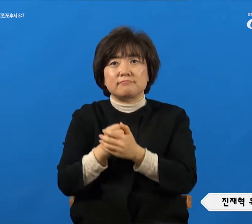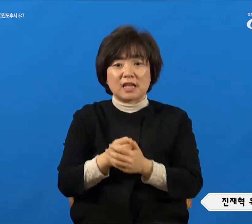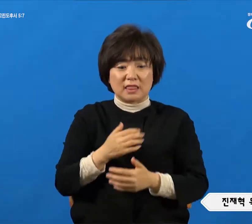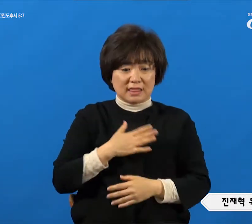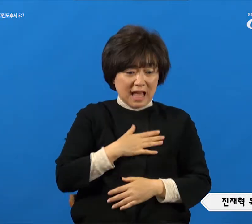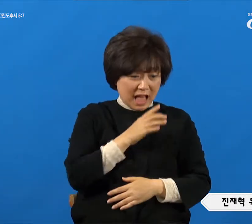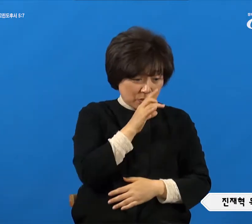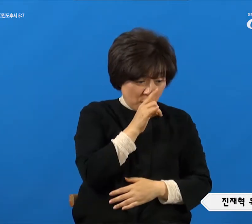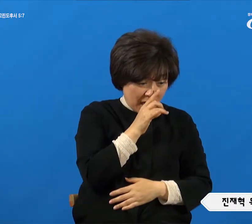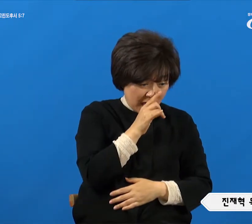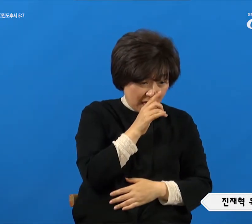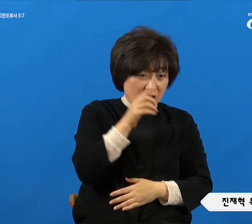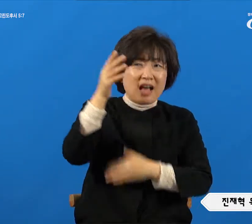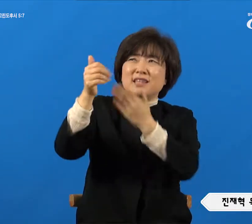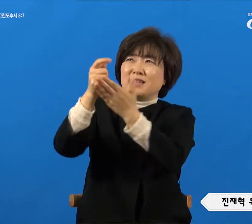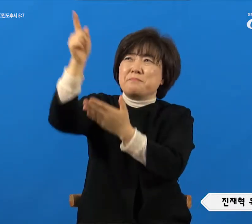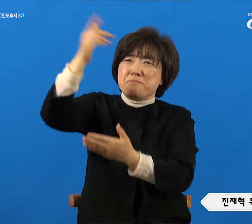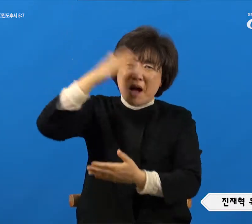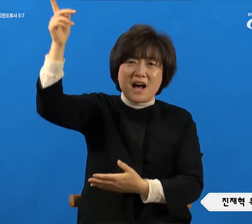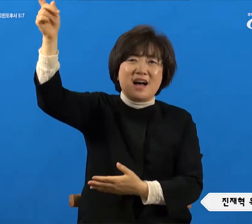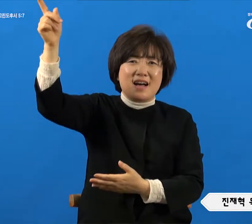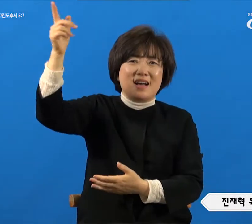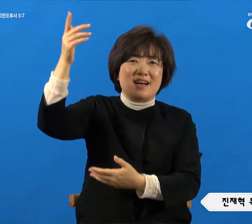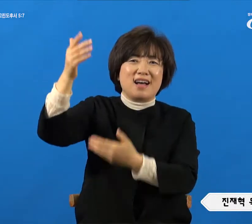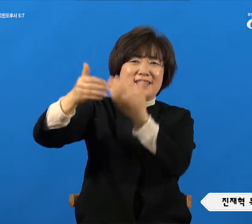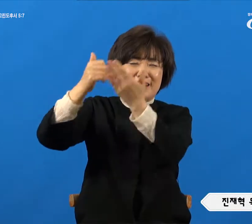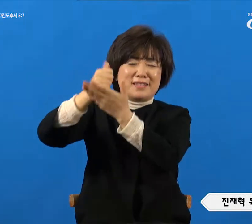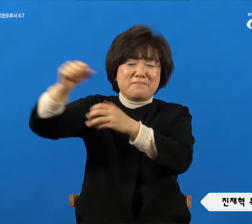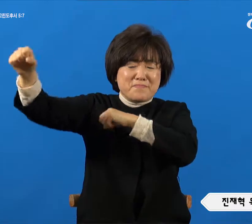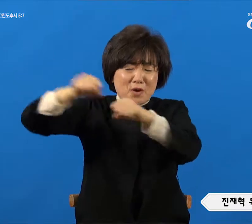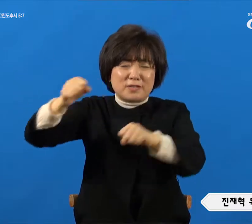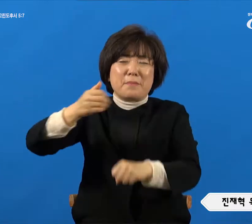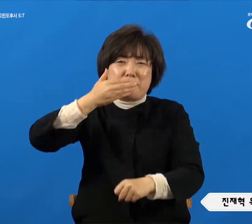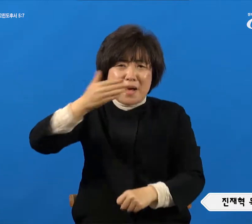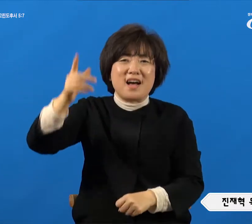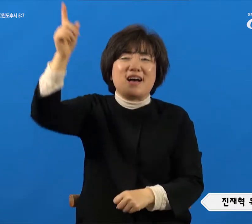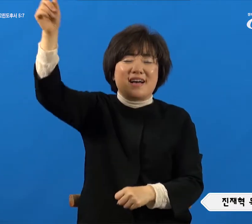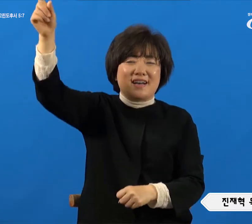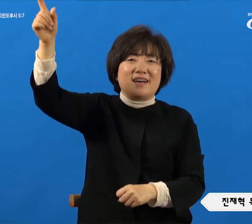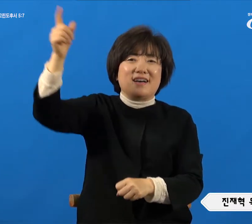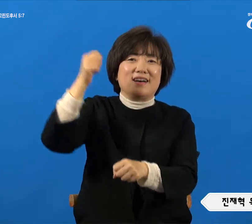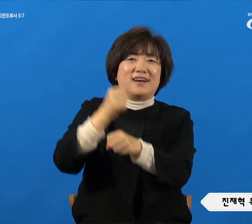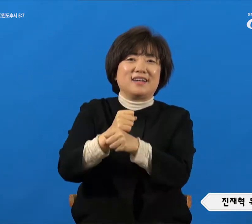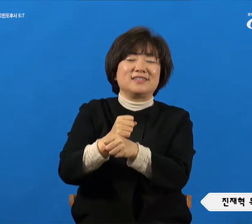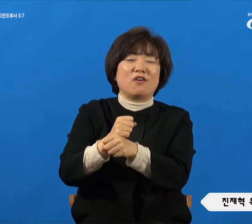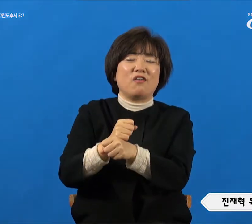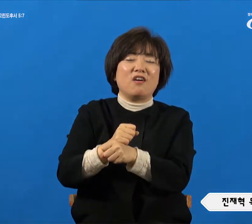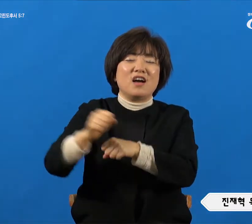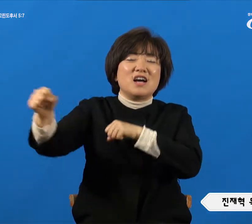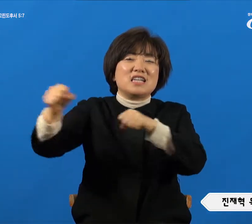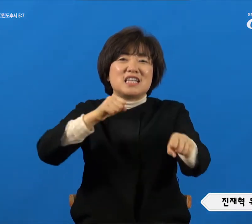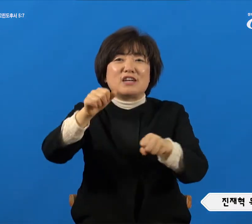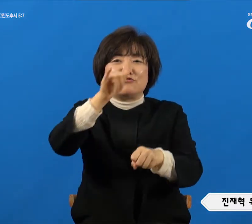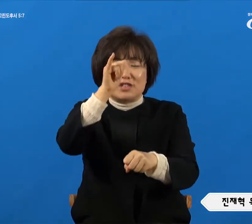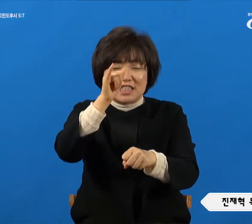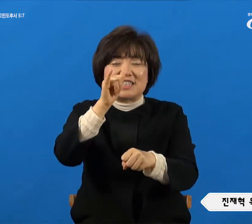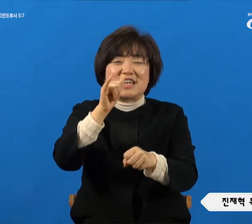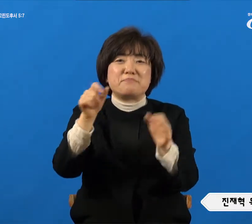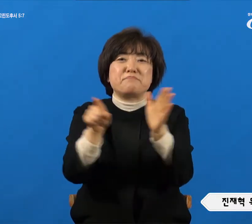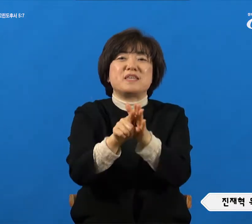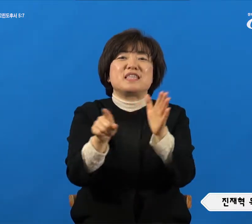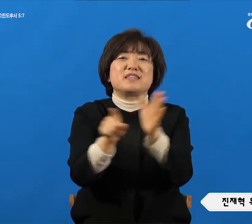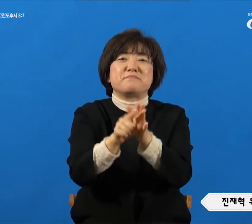하나님께서 역사하실 수 있는 믿음의 방을, 믿음의 룸을 만들어 놓는